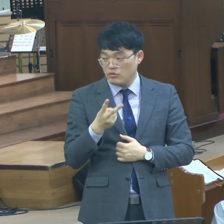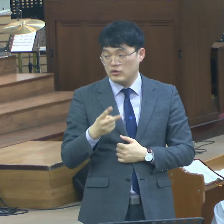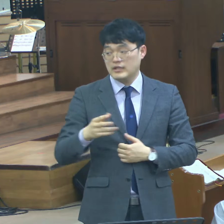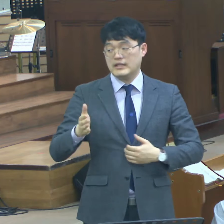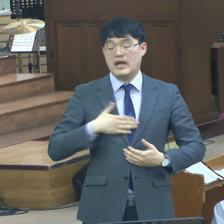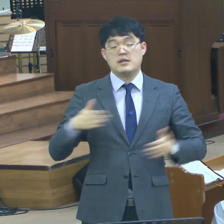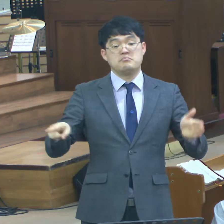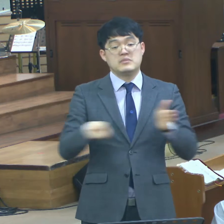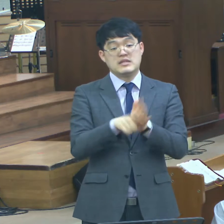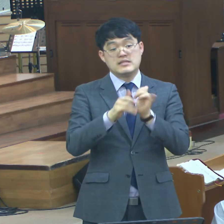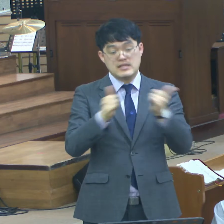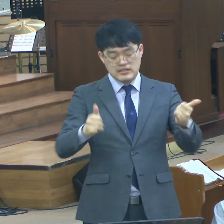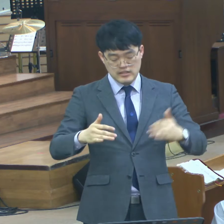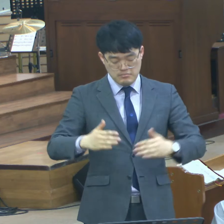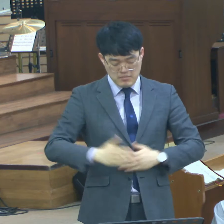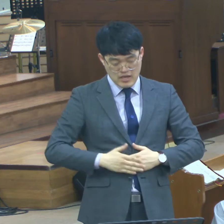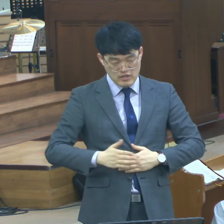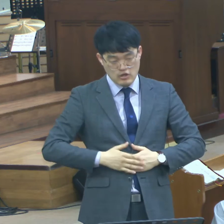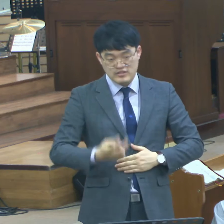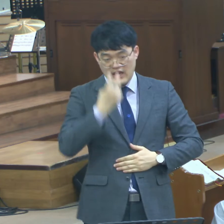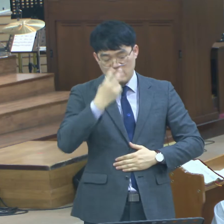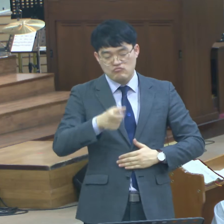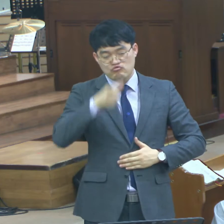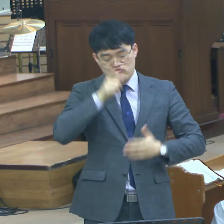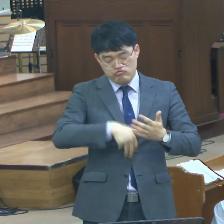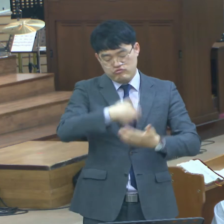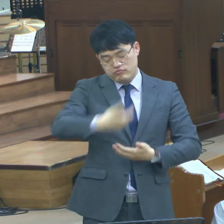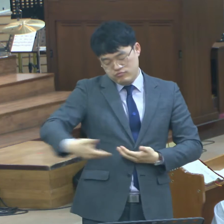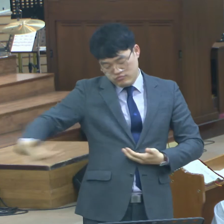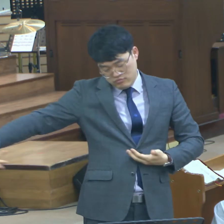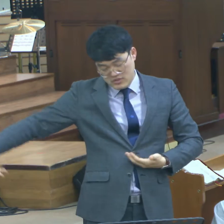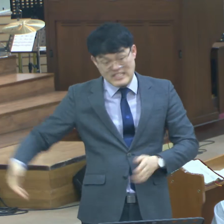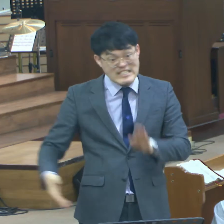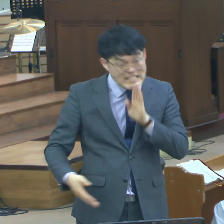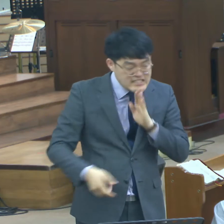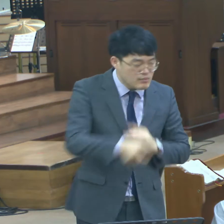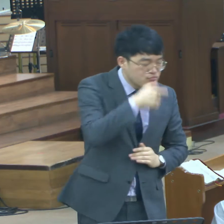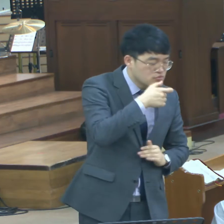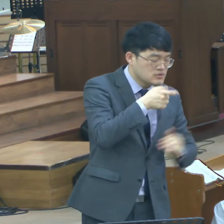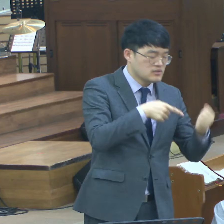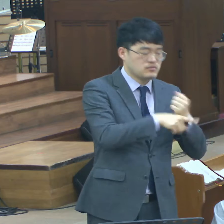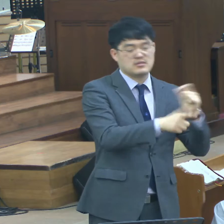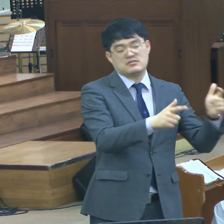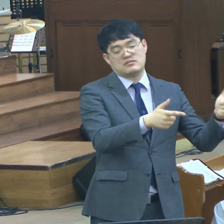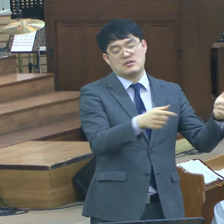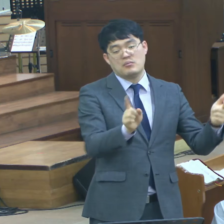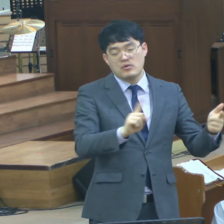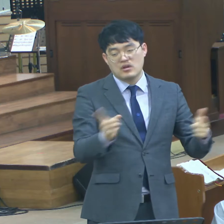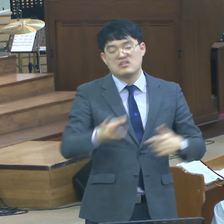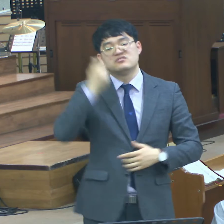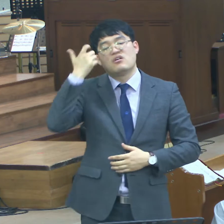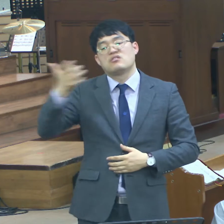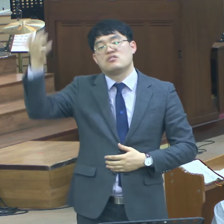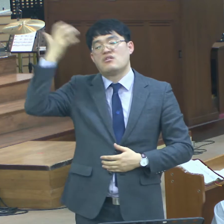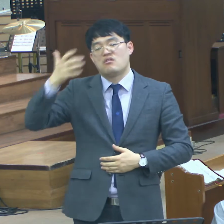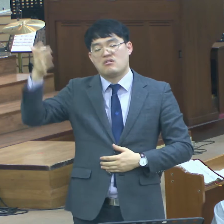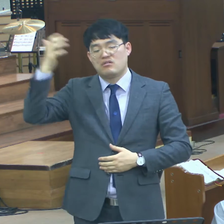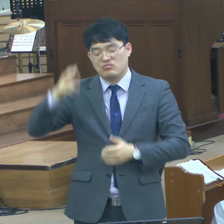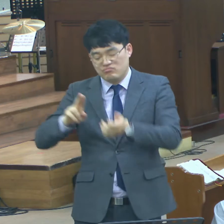흘러나오리라. 이것은 믿는 자에 받을 성령을 가리켜 말씀하신 것이라. 강을 말씀하셨는데 성령이라는